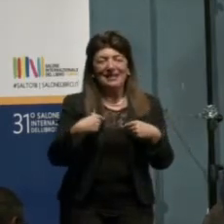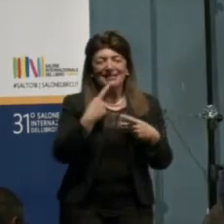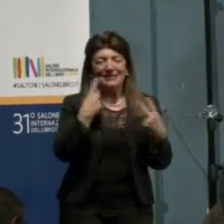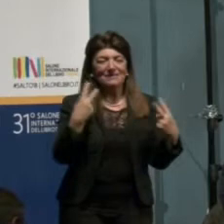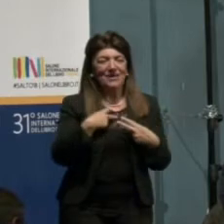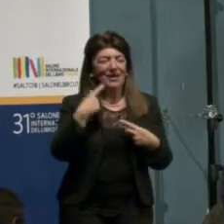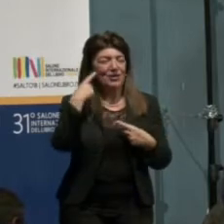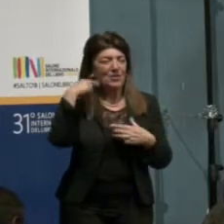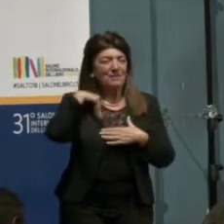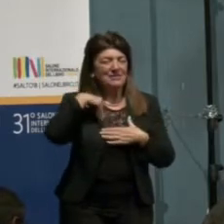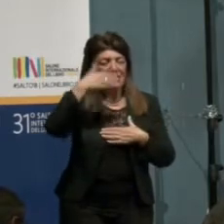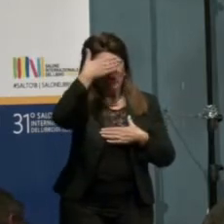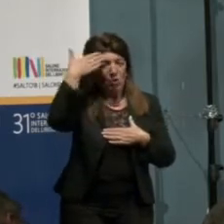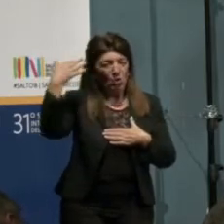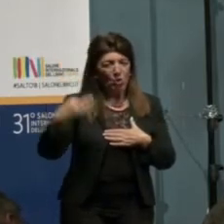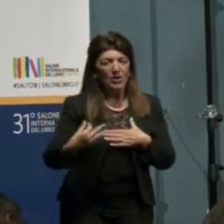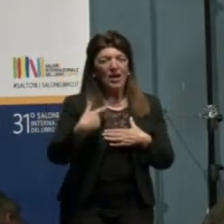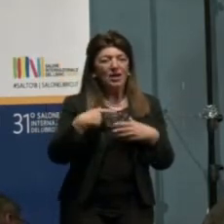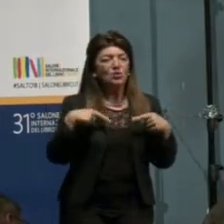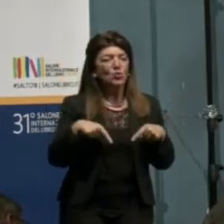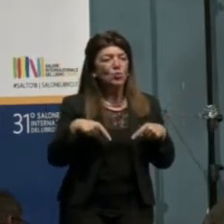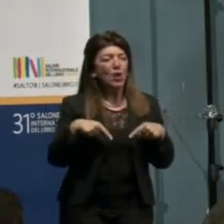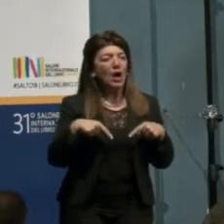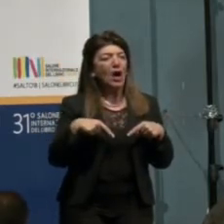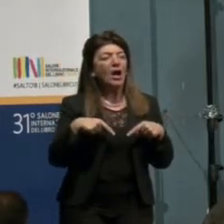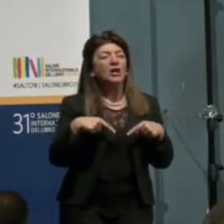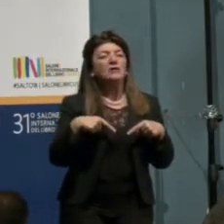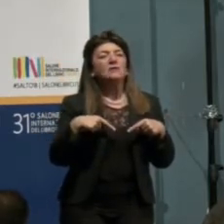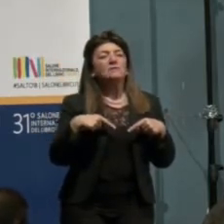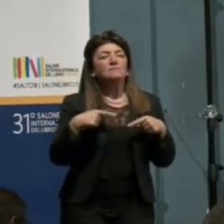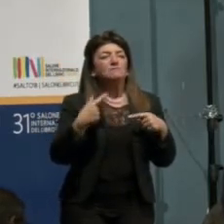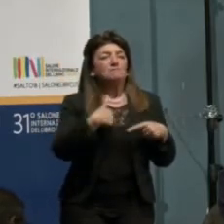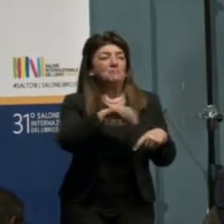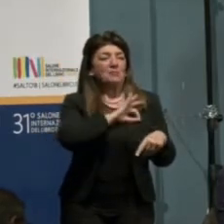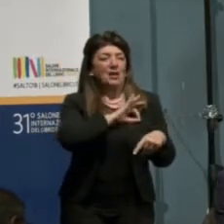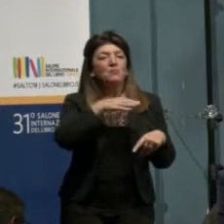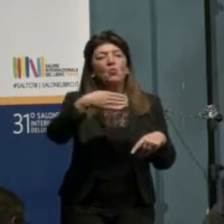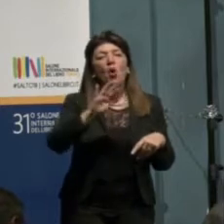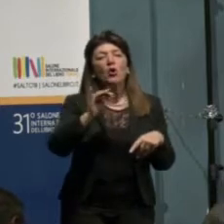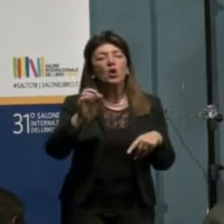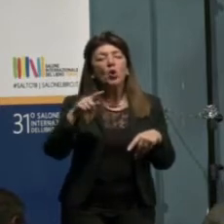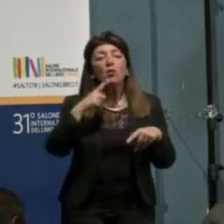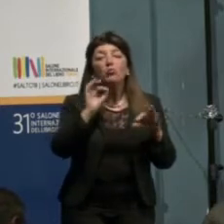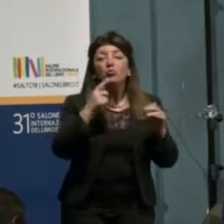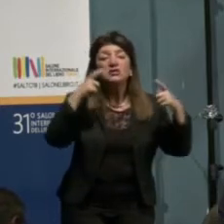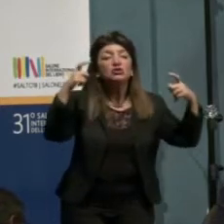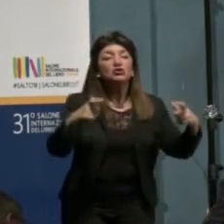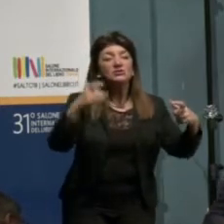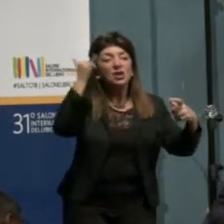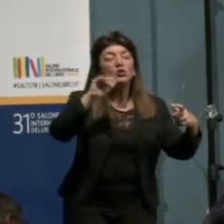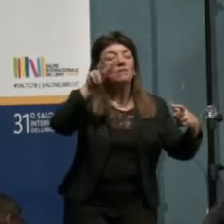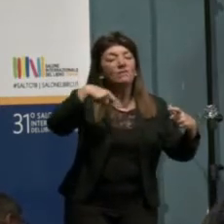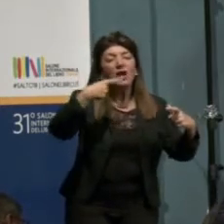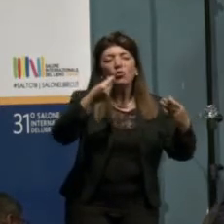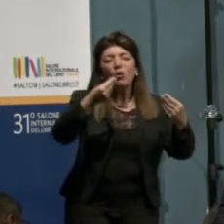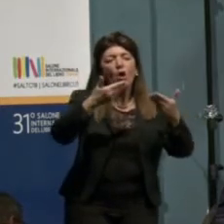di essere qui presenti al premio morrione nella città di torino che c'è sempre stata